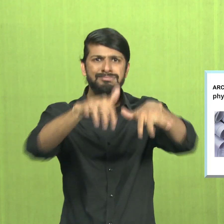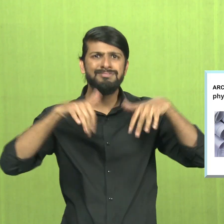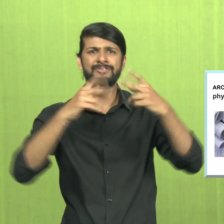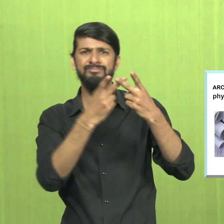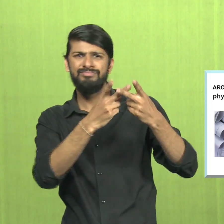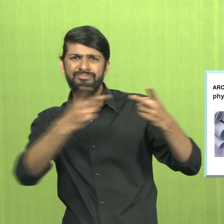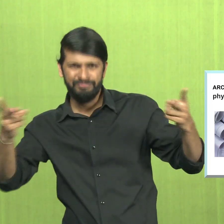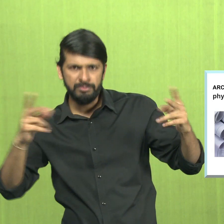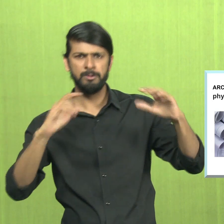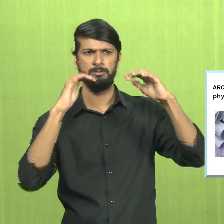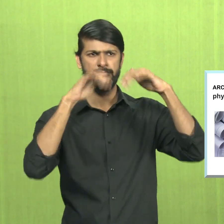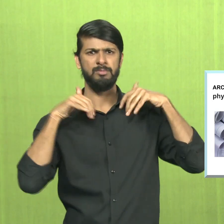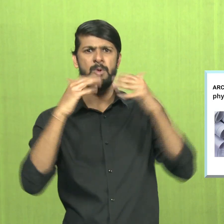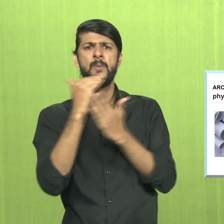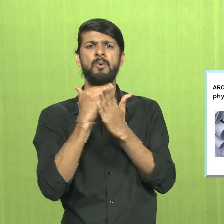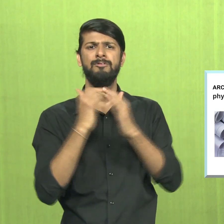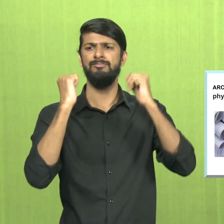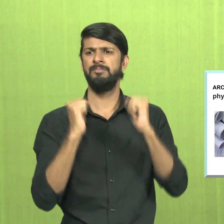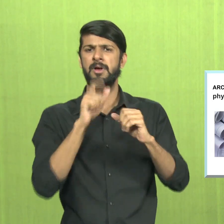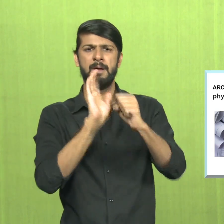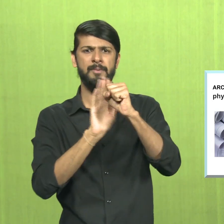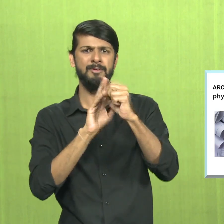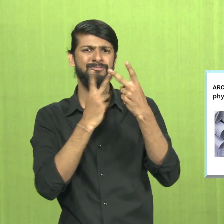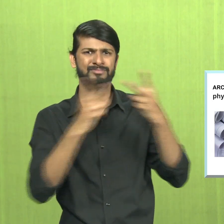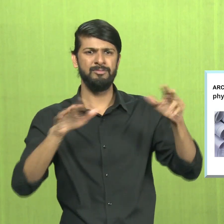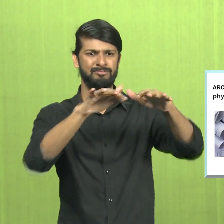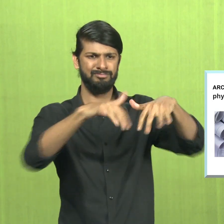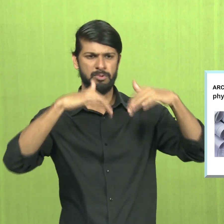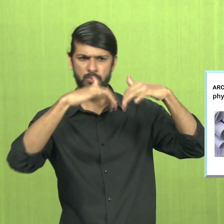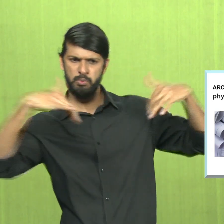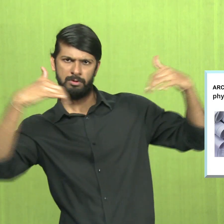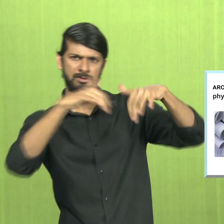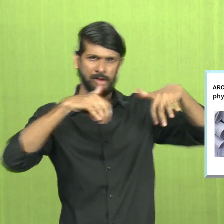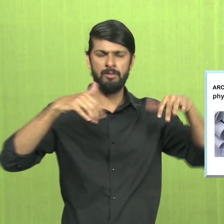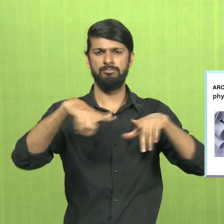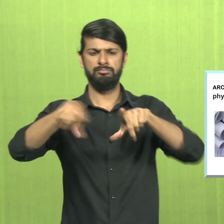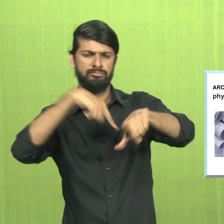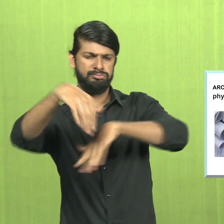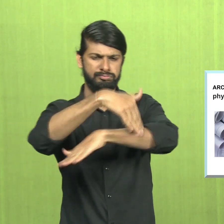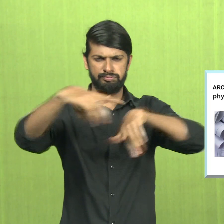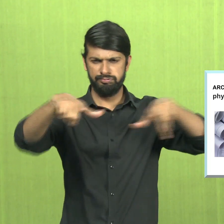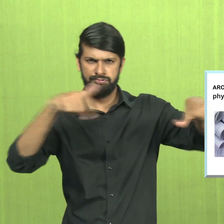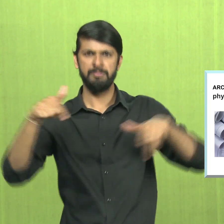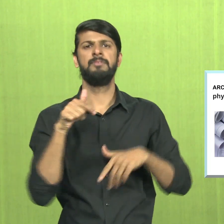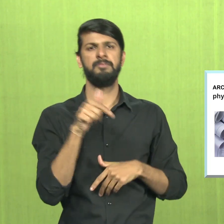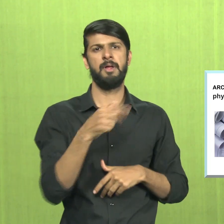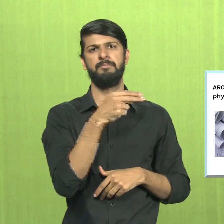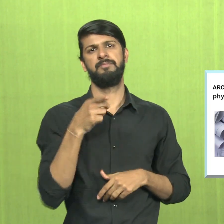थे स्ट्रक्चर्स कोल्ड इंक्लूड एनी बेनिफिट को बेस्ट ईडीएम 80 कॉन्फ्रेंस हॉल वॉटर इन थे स्टडी आफ